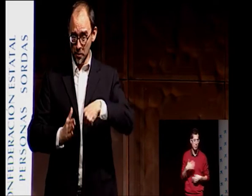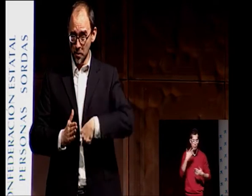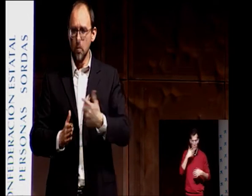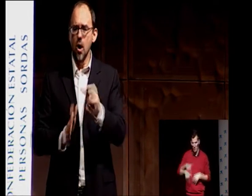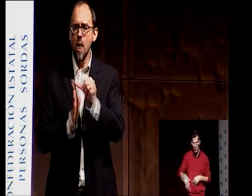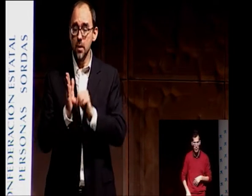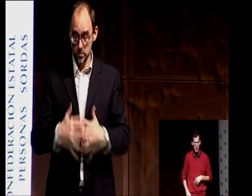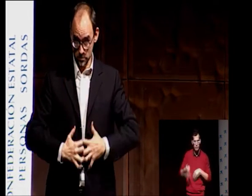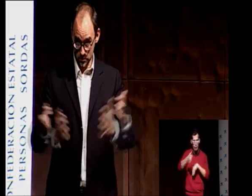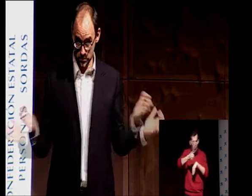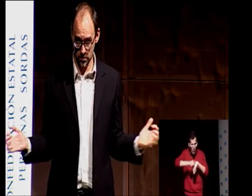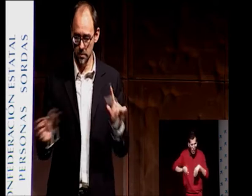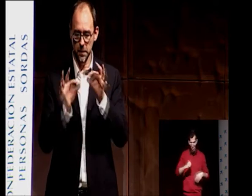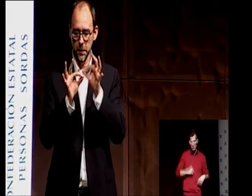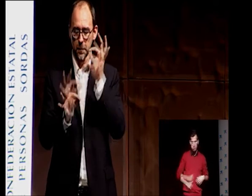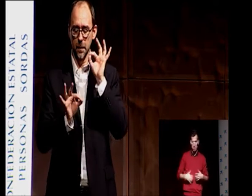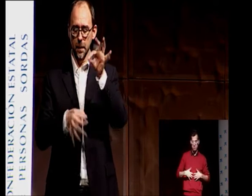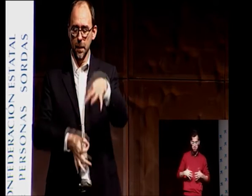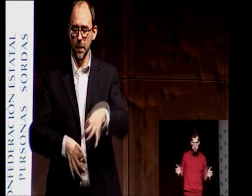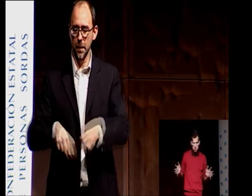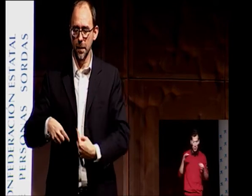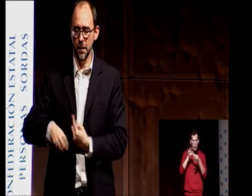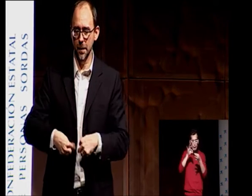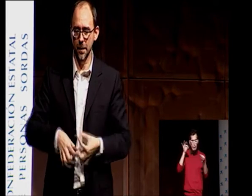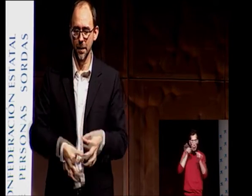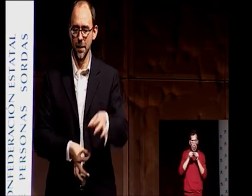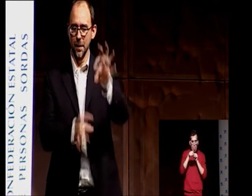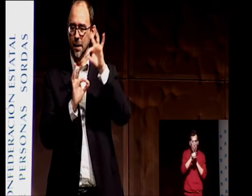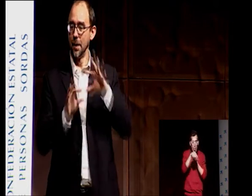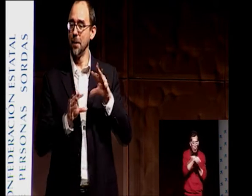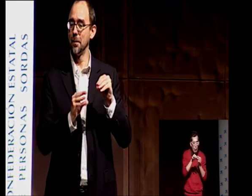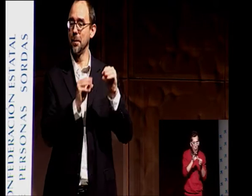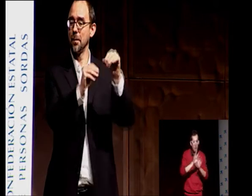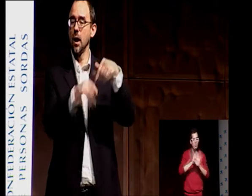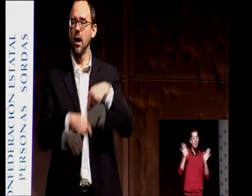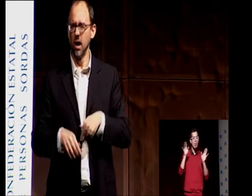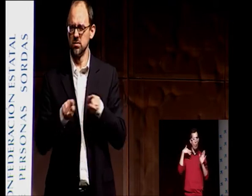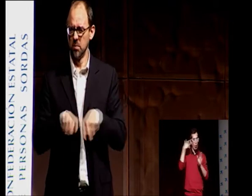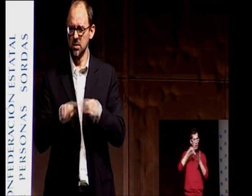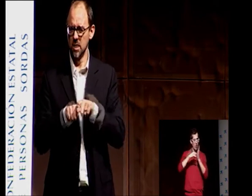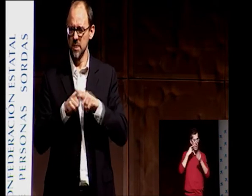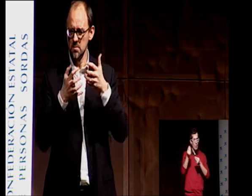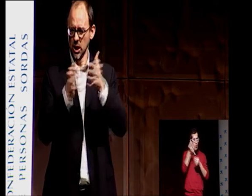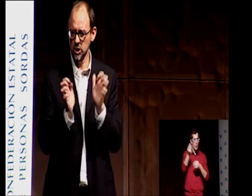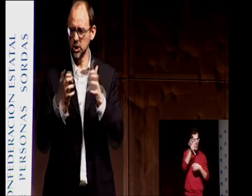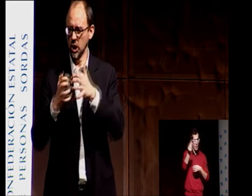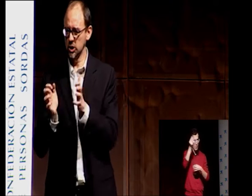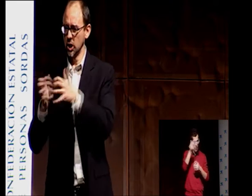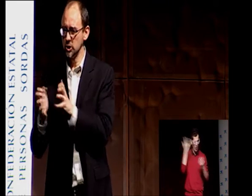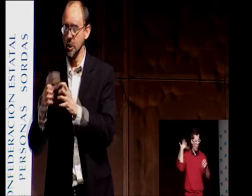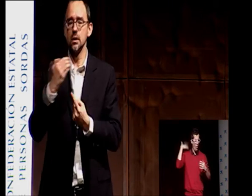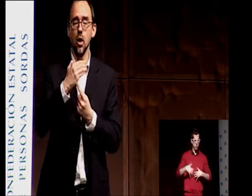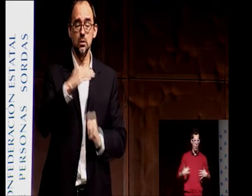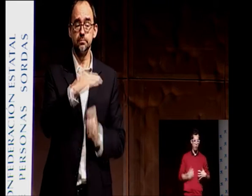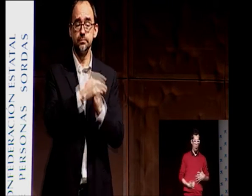o no sé cualquier intervención quirúrgica que tengas que